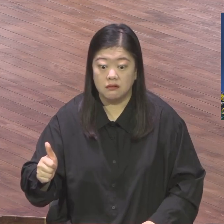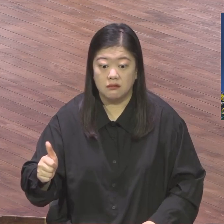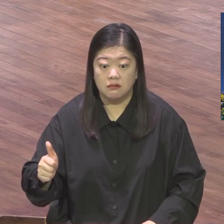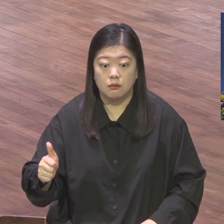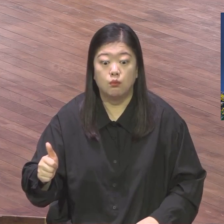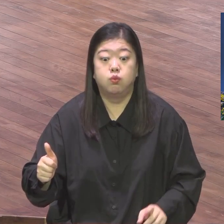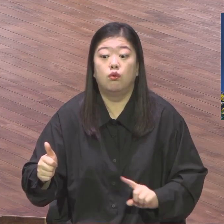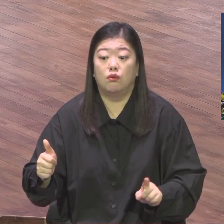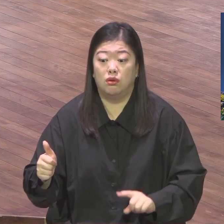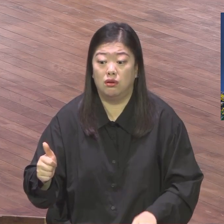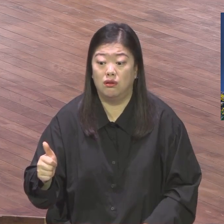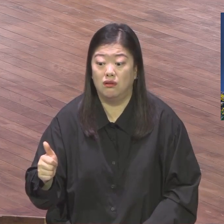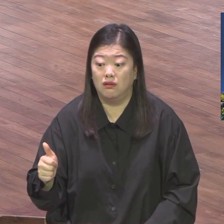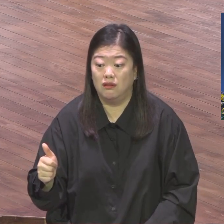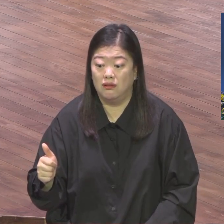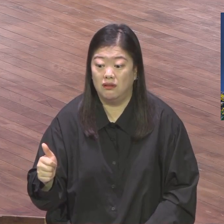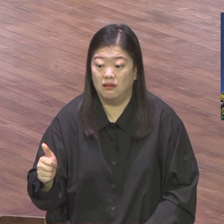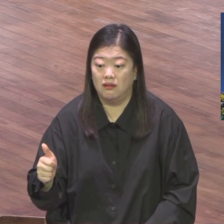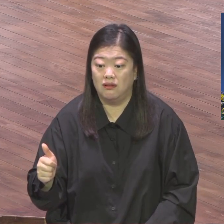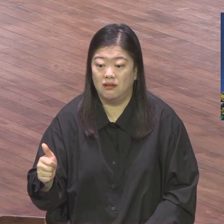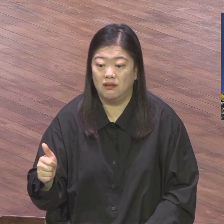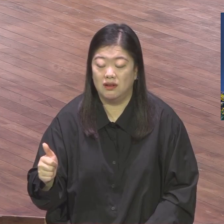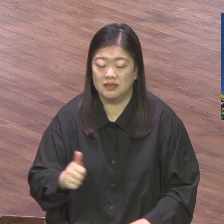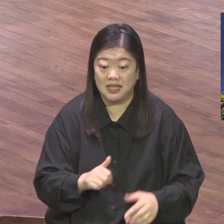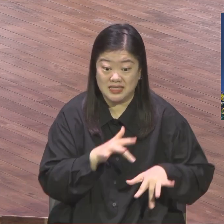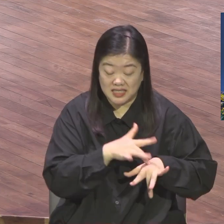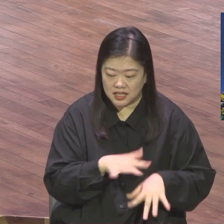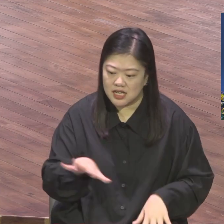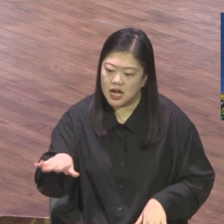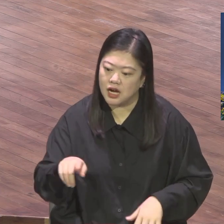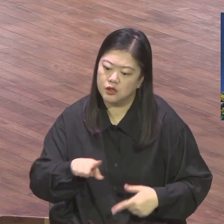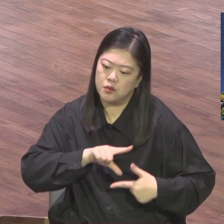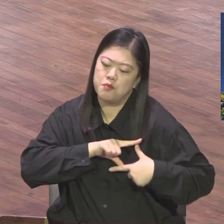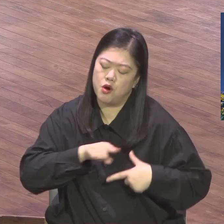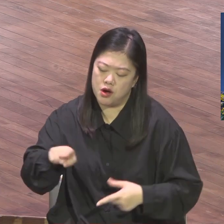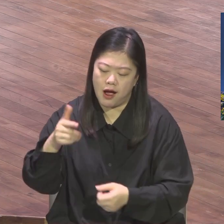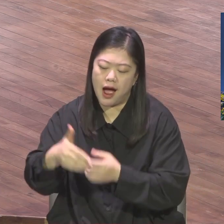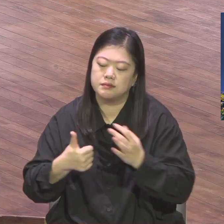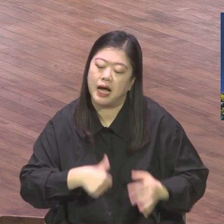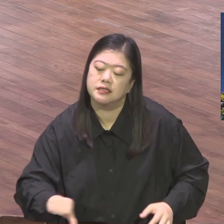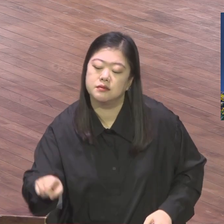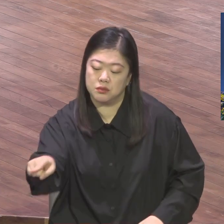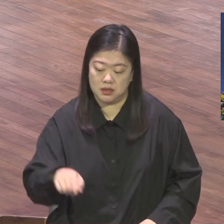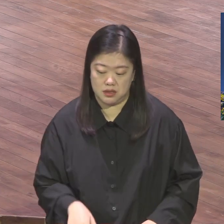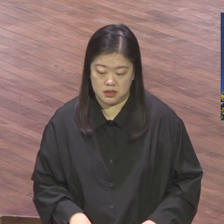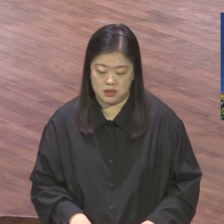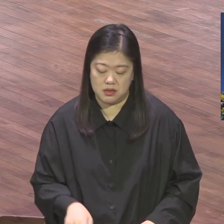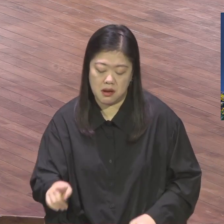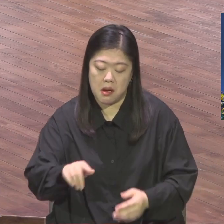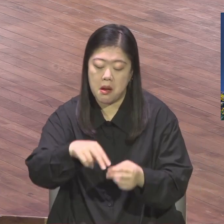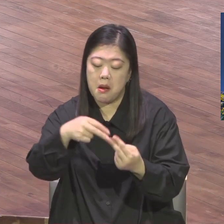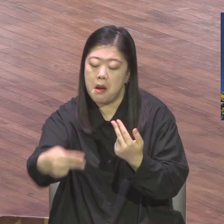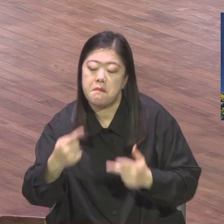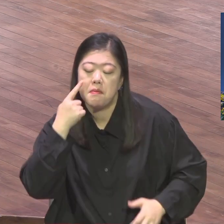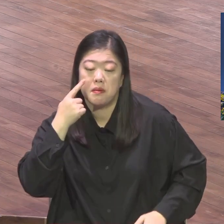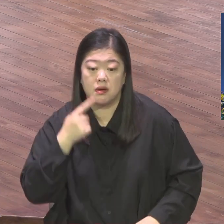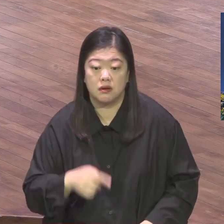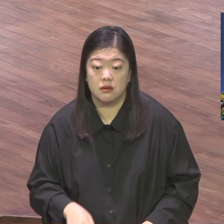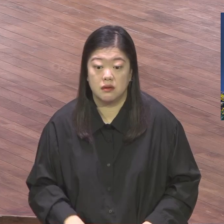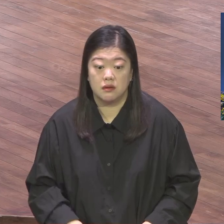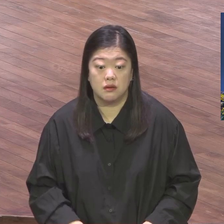그때나 지금이나 똑같이 이런 맹해심을 이 세 가지 시험은요 아담 하와가 에덴